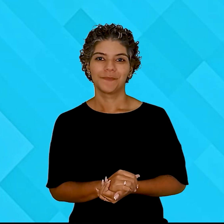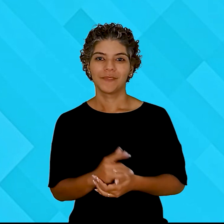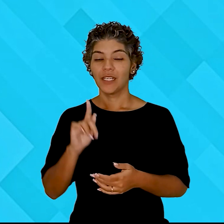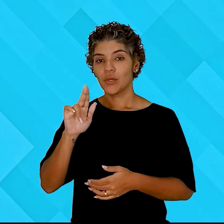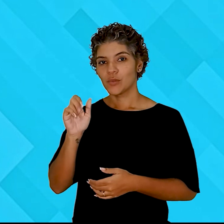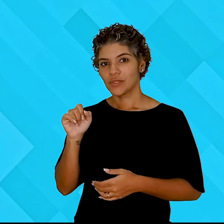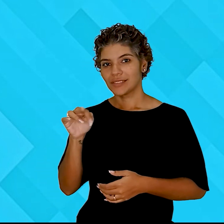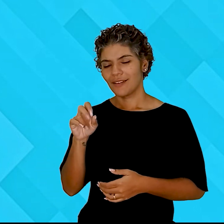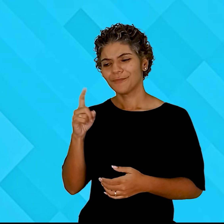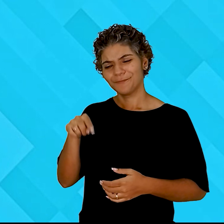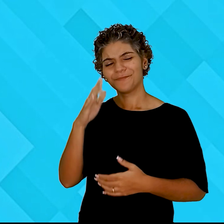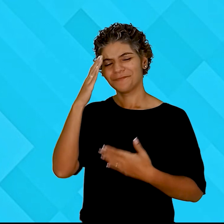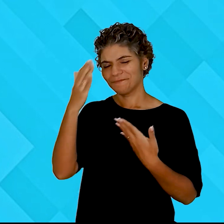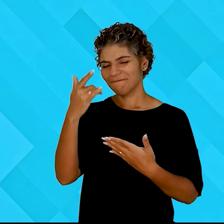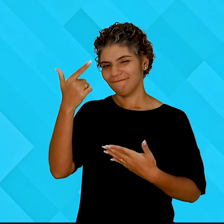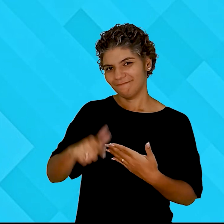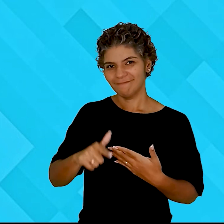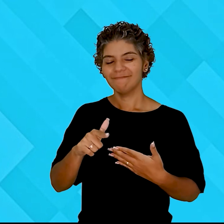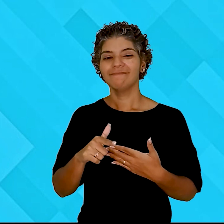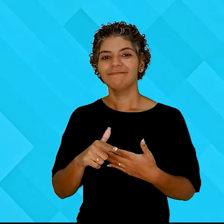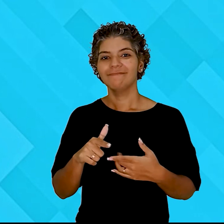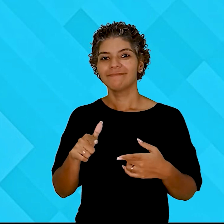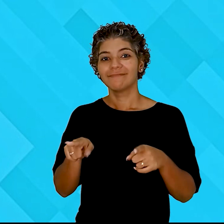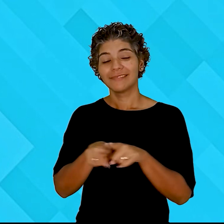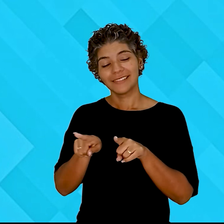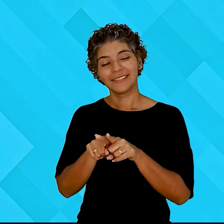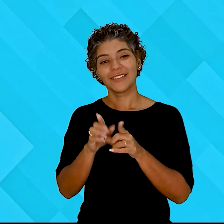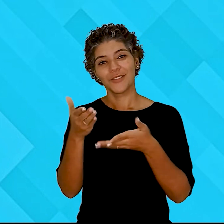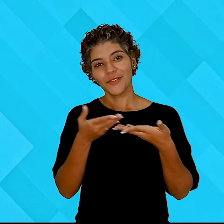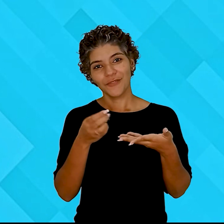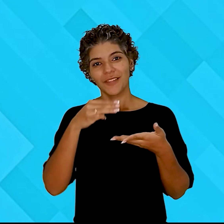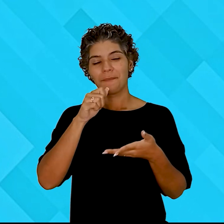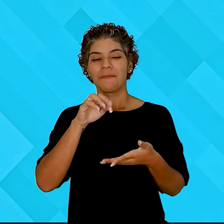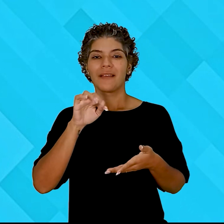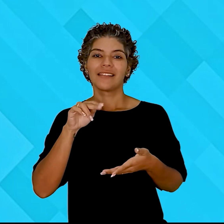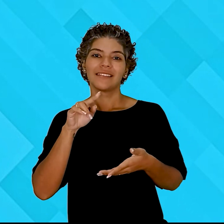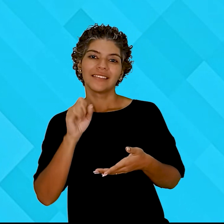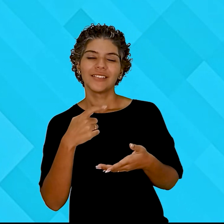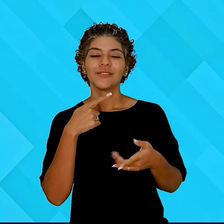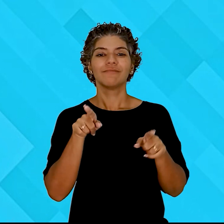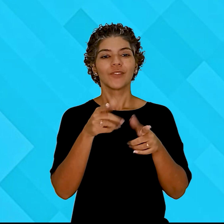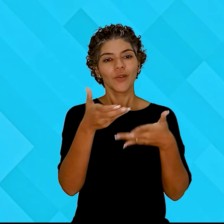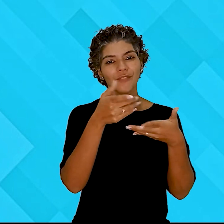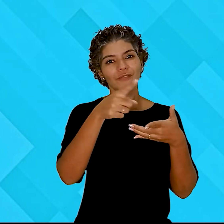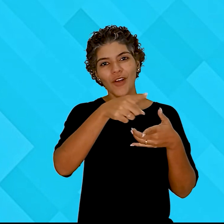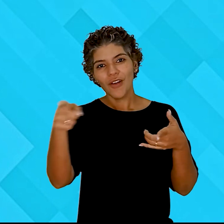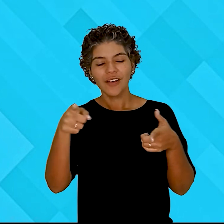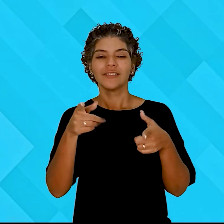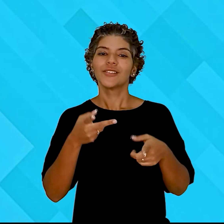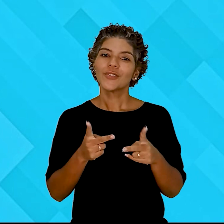imensamente e convida, como o Matheus já falou, para o pessoal continuar ouvindo o nosso programa. O Café com Produção é um programa do Laboratório